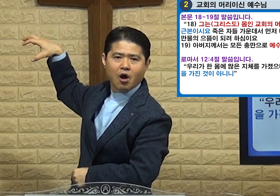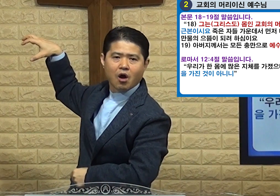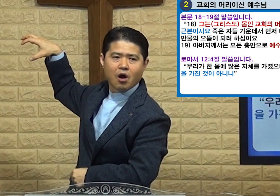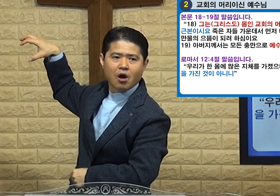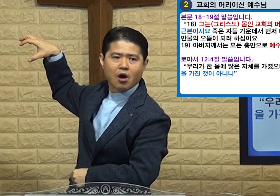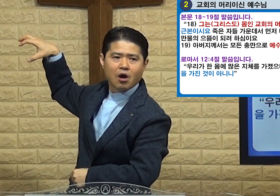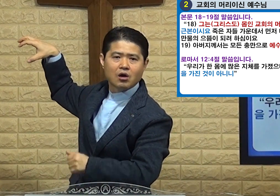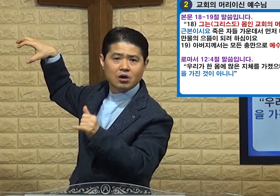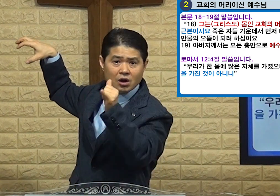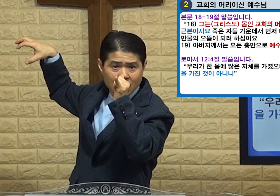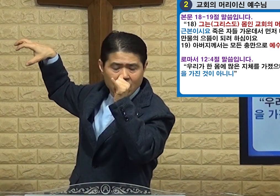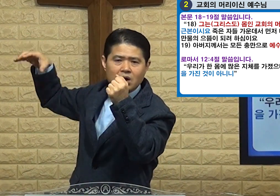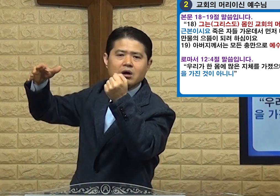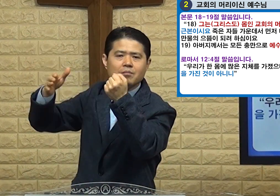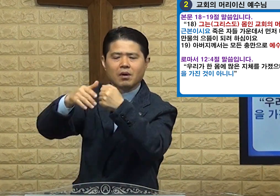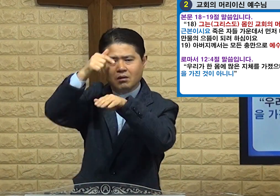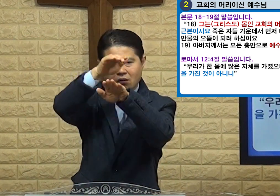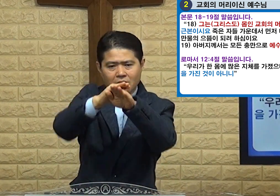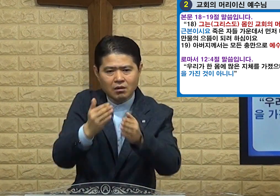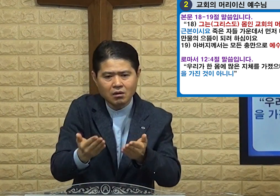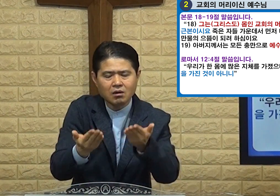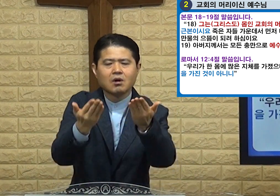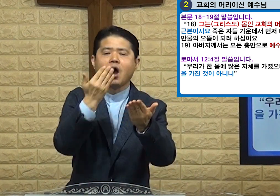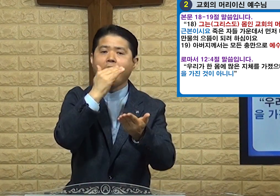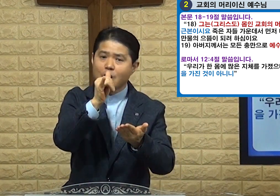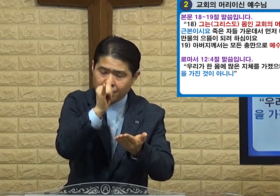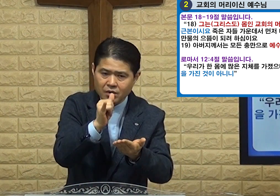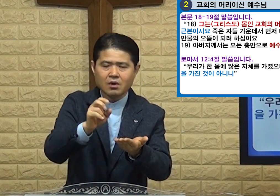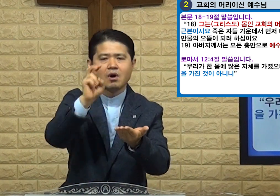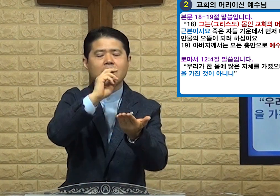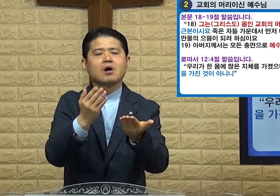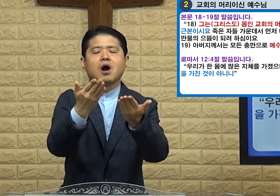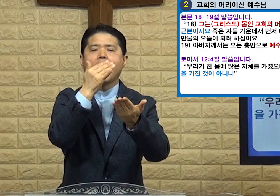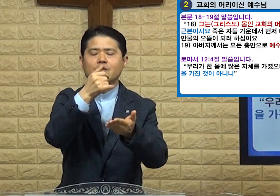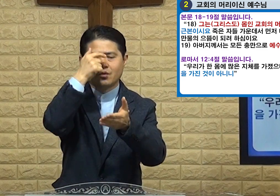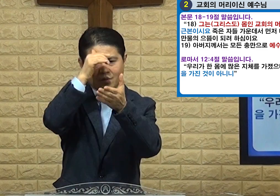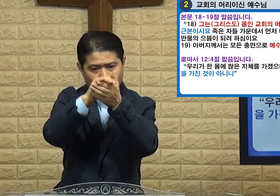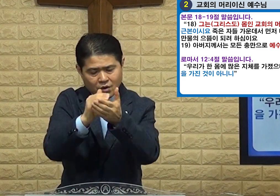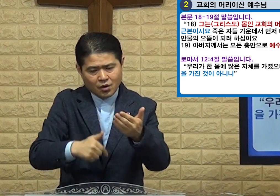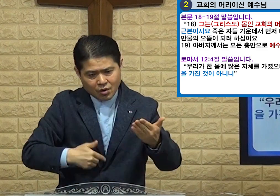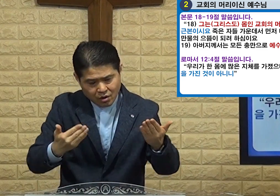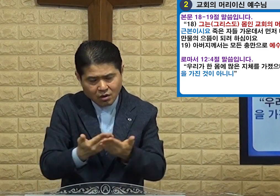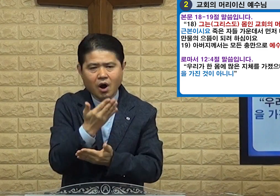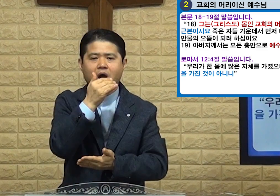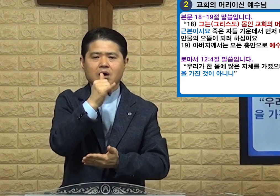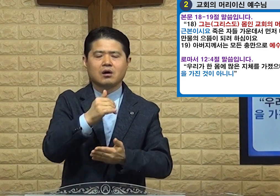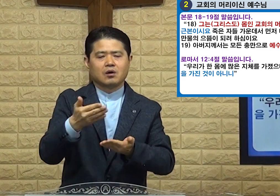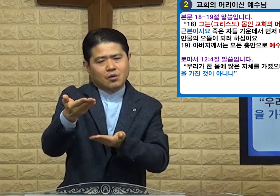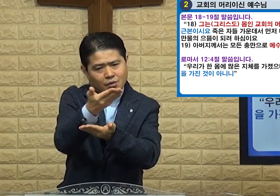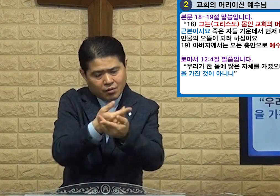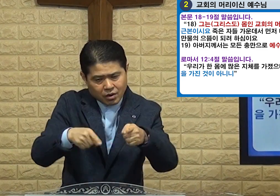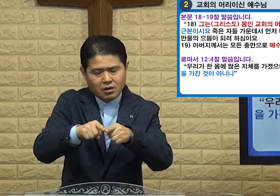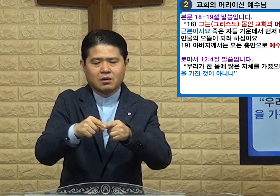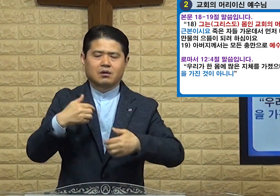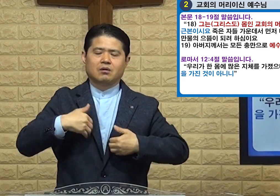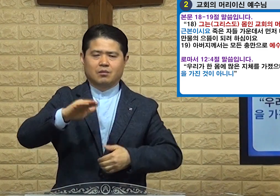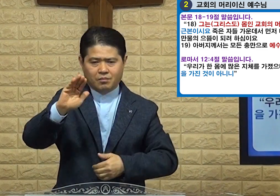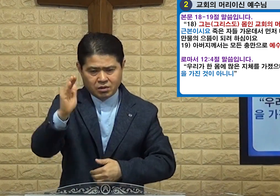우리 머리이신 예수님이 계시기 때문에 우리가 예배를 그리스도께 올려드리고 기도와 회개를 통해서